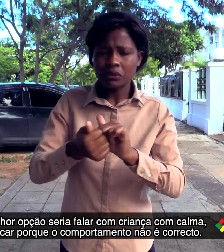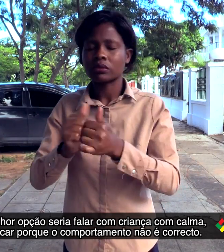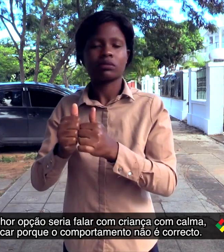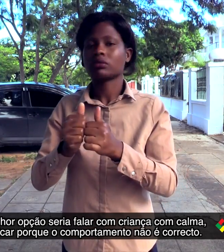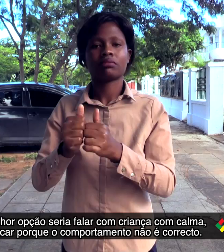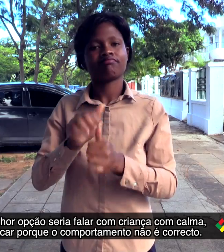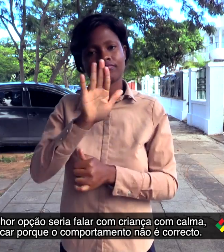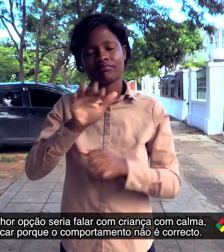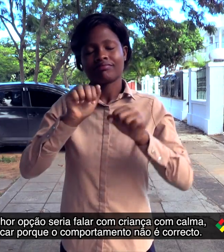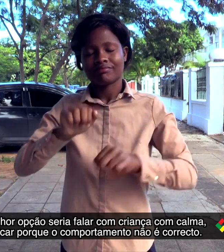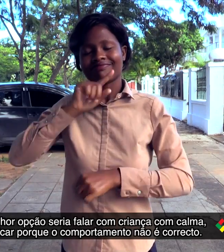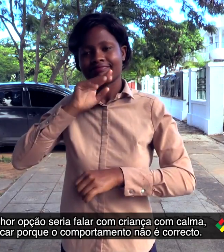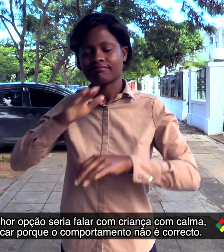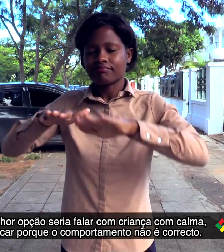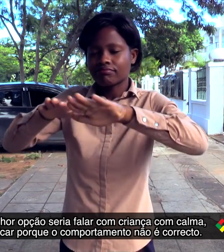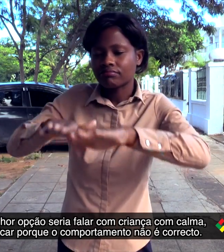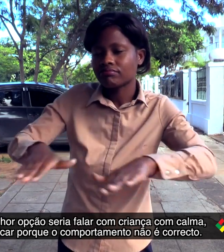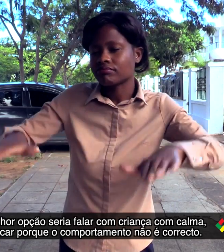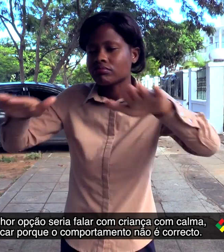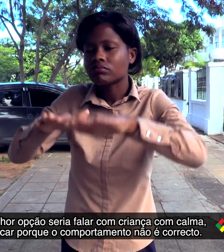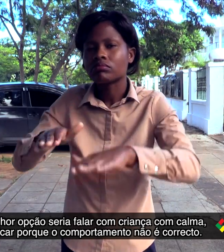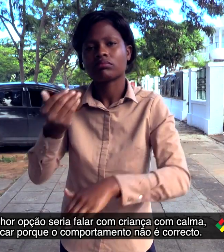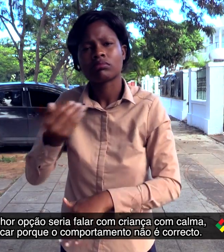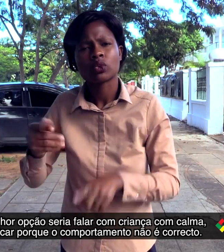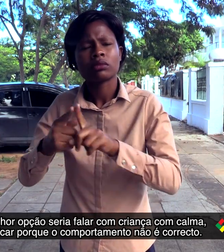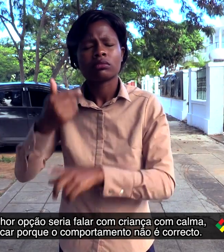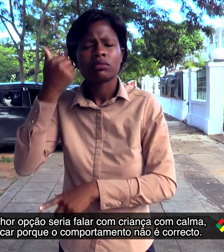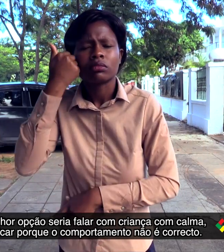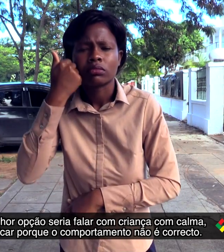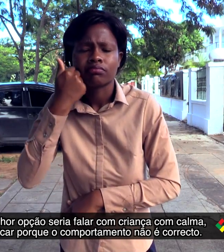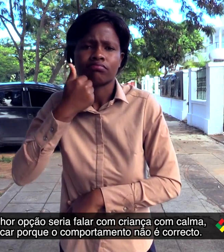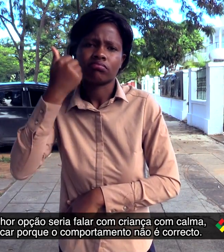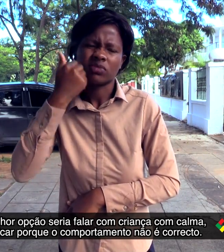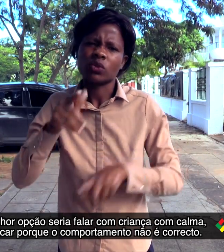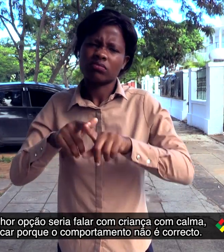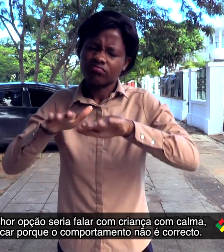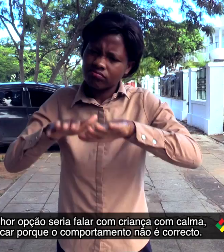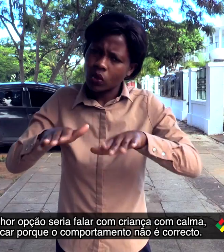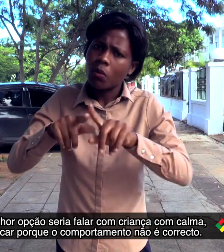A melhor opção seria falar com a criança com calma e explicar porque o comportamento não é correto.